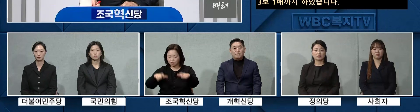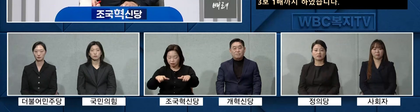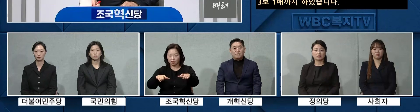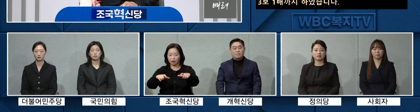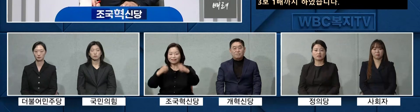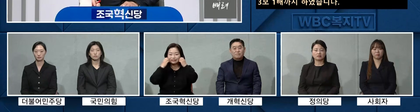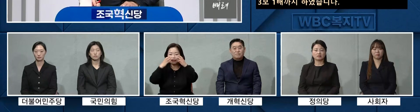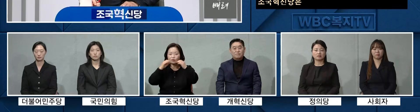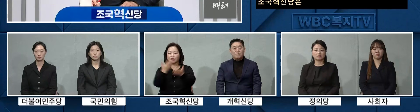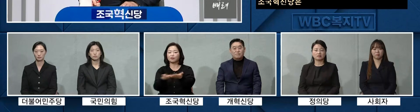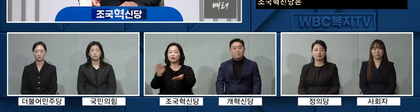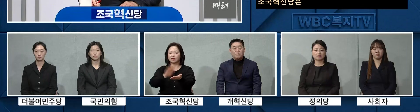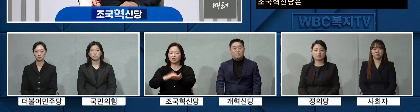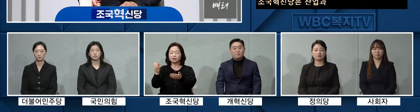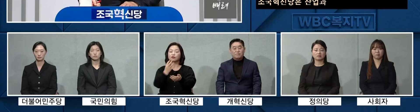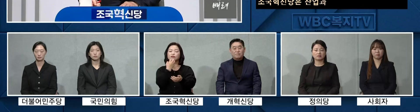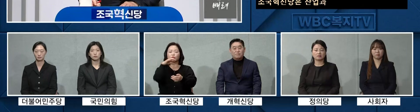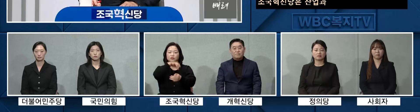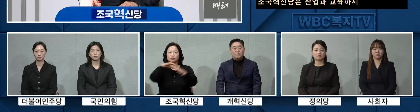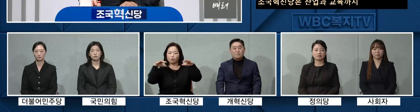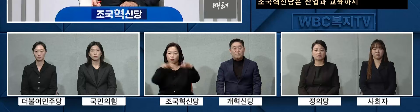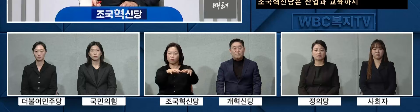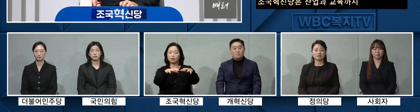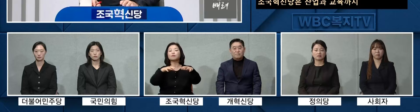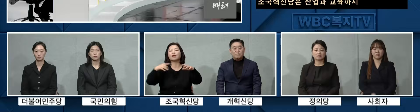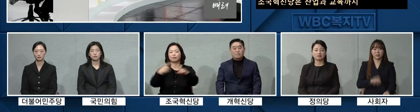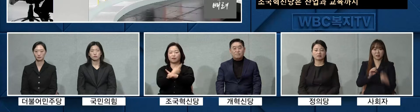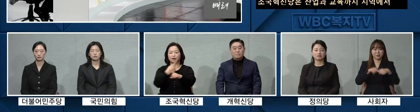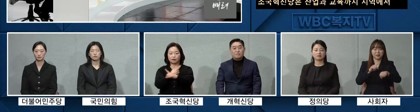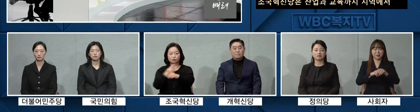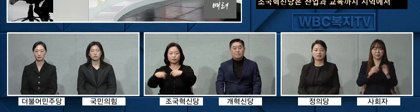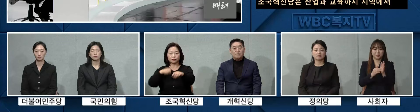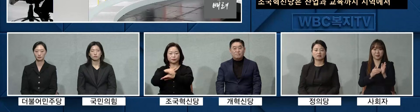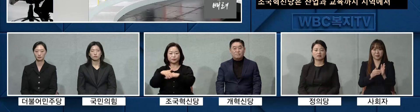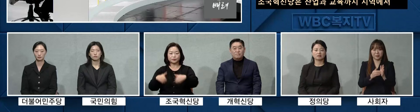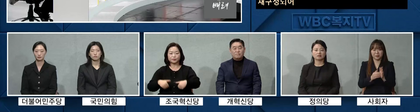재구성되어 수도권의 쏠림 현상을 막고 정치개혁과 답변 시간 다 됐습니다.